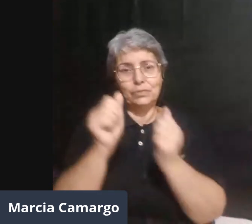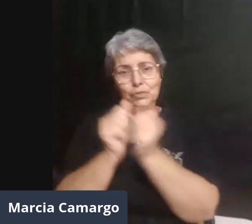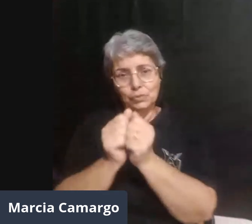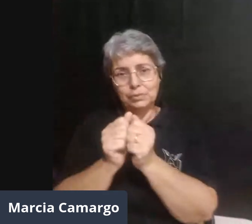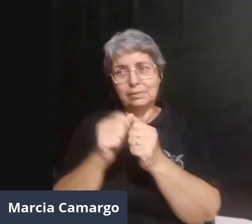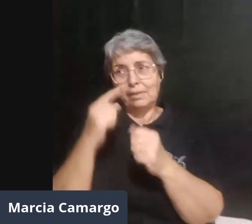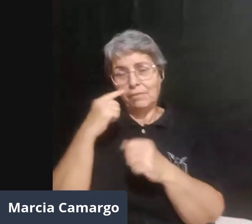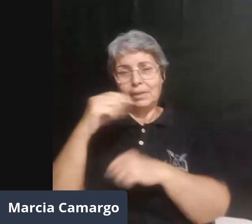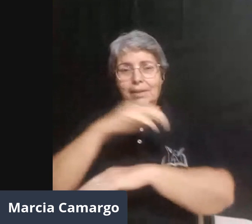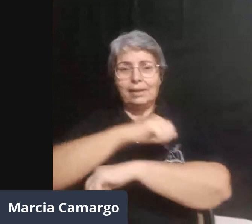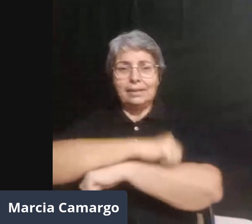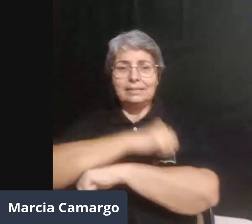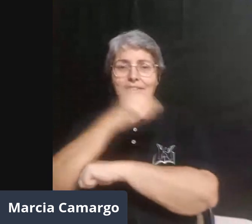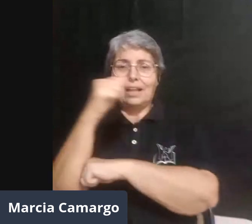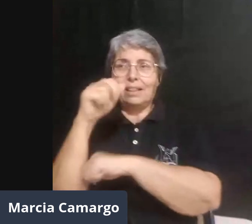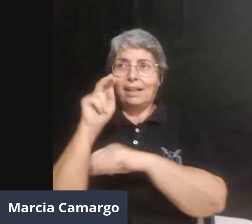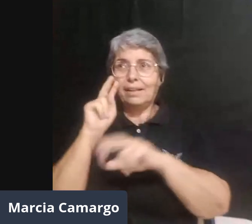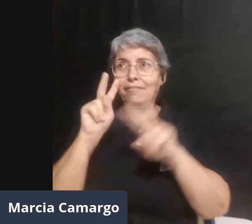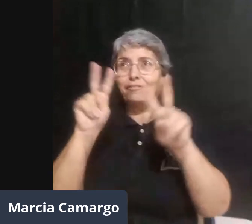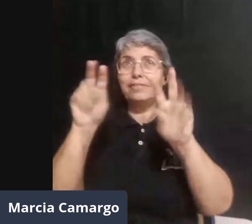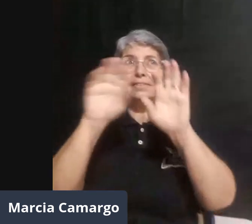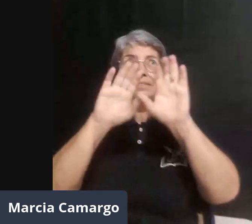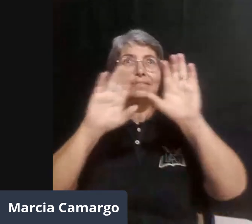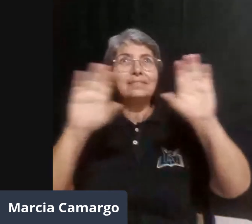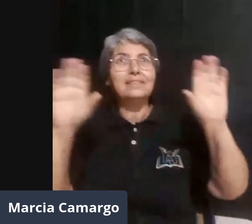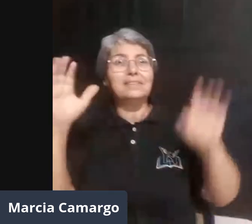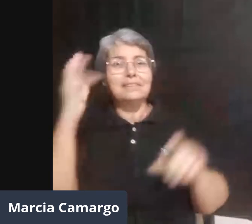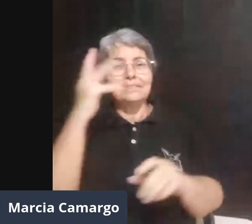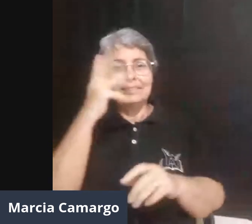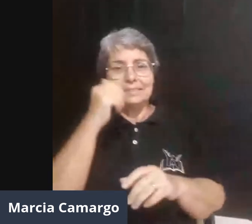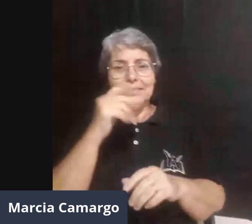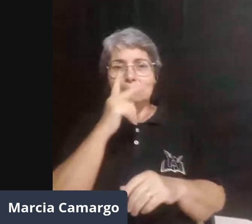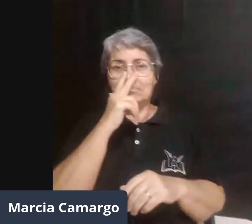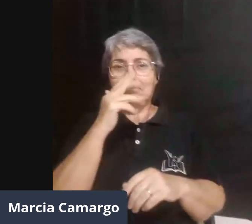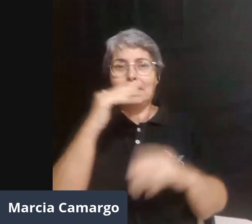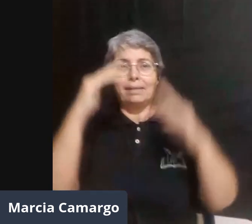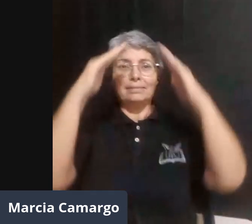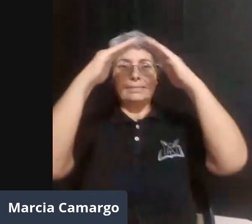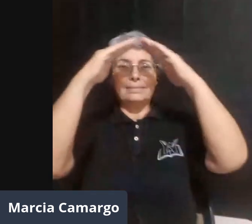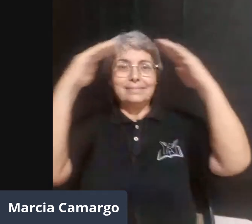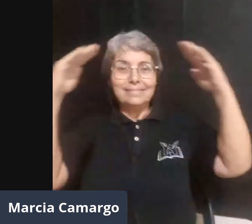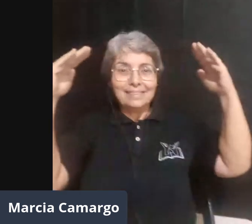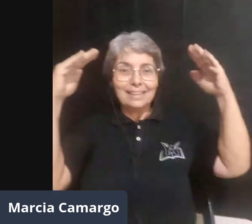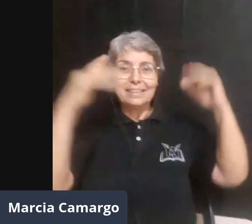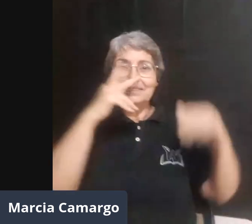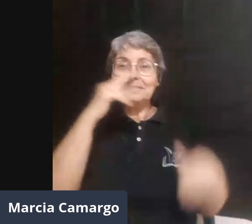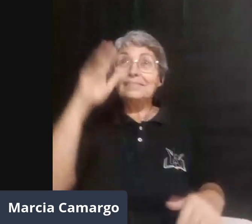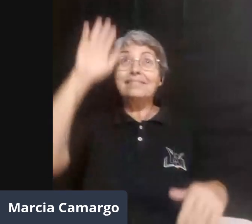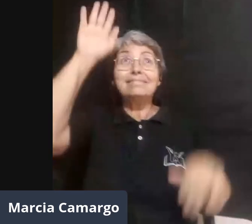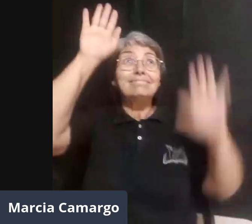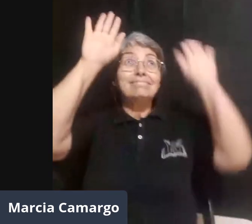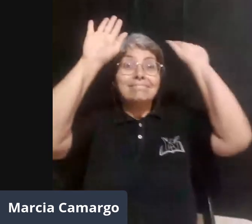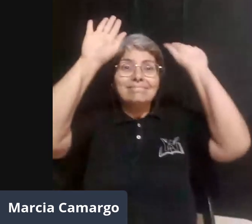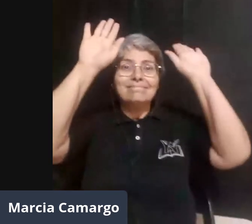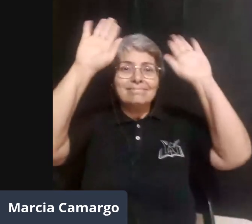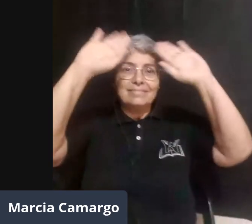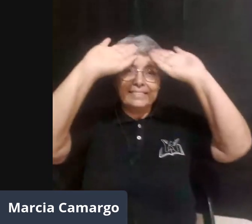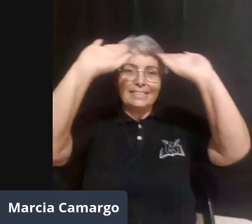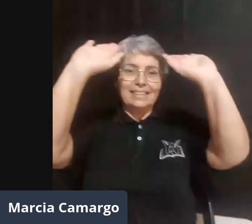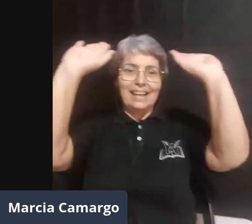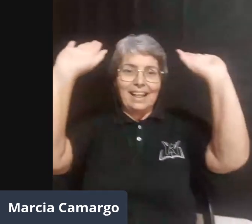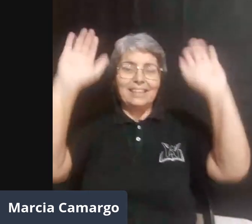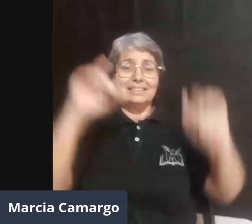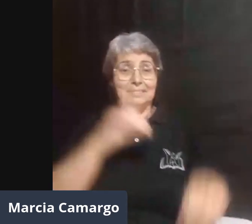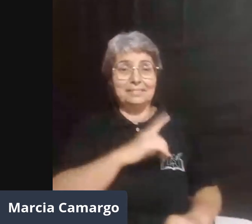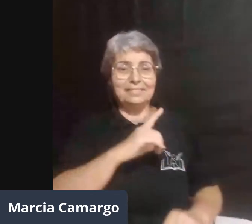e eu estou aqui, direto no telhado. Aqui ponho a mão sobre a estrutura da